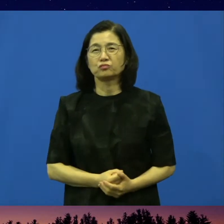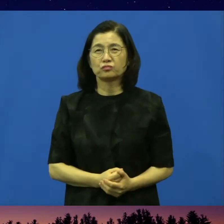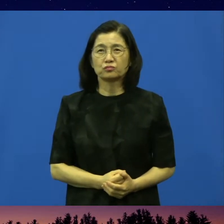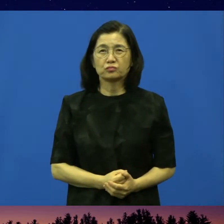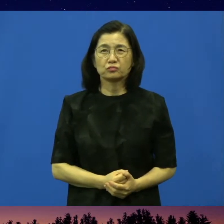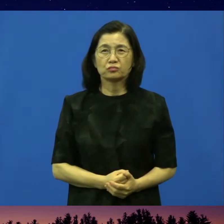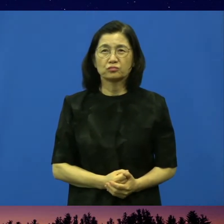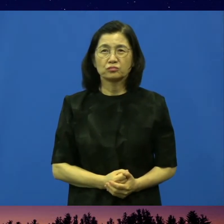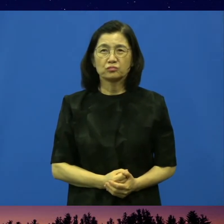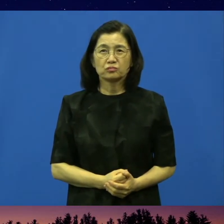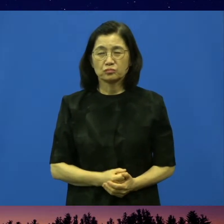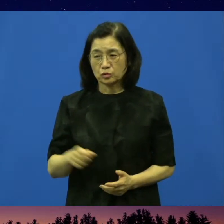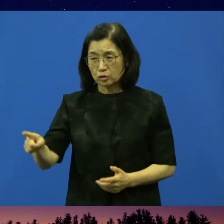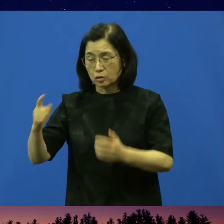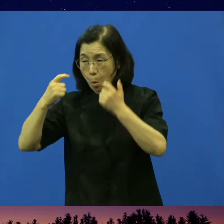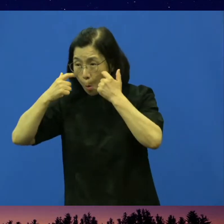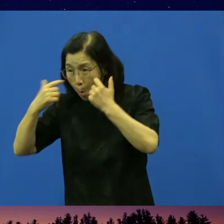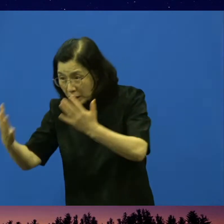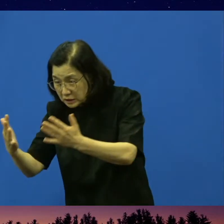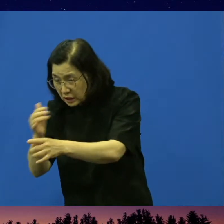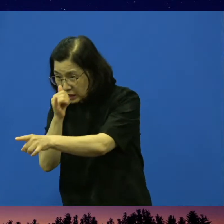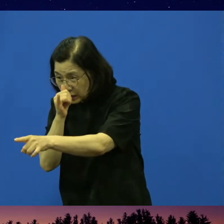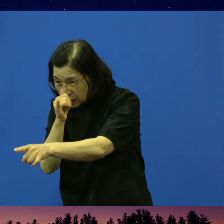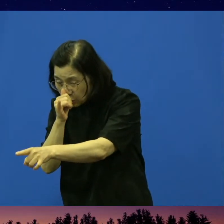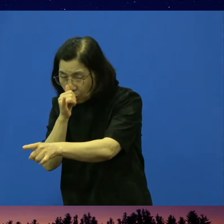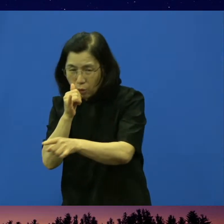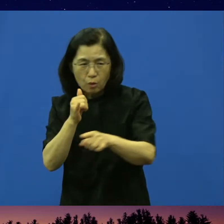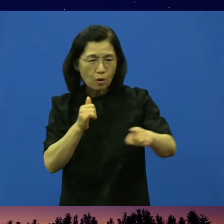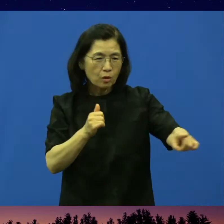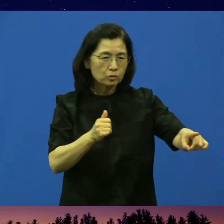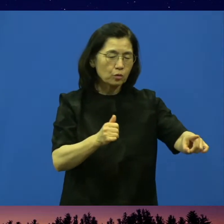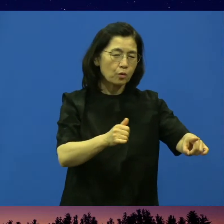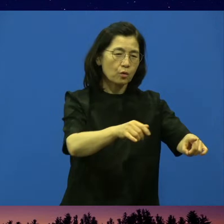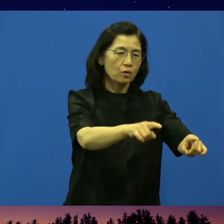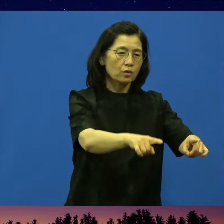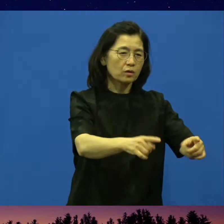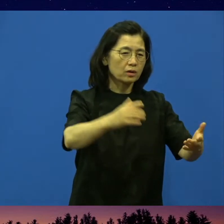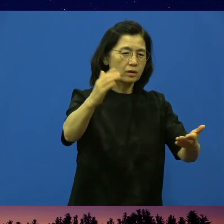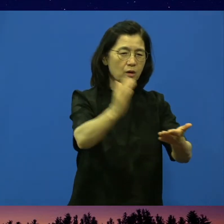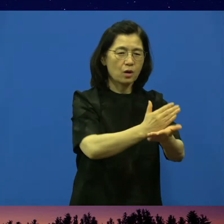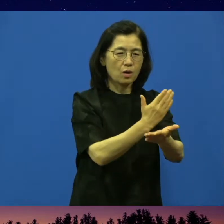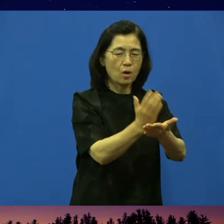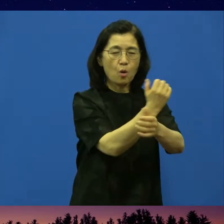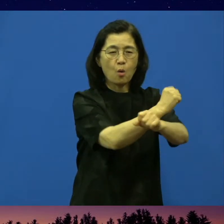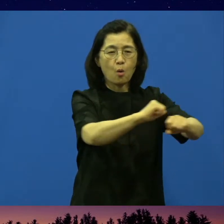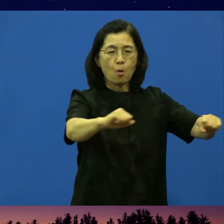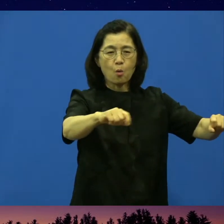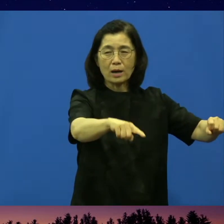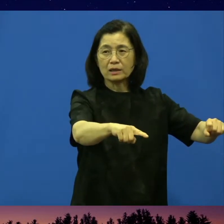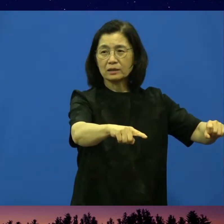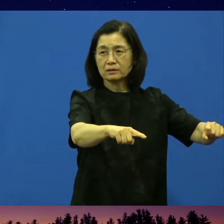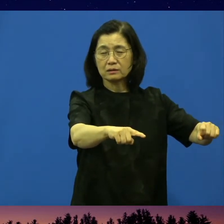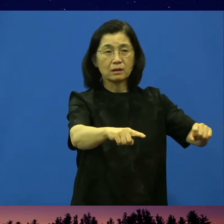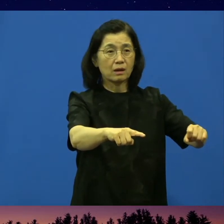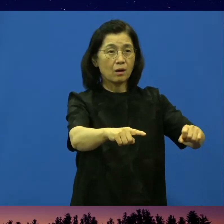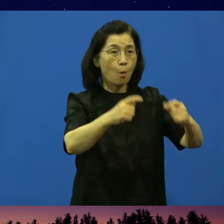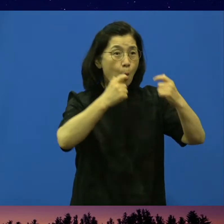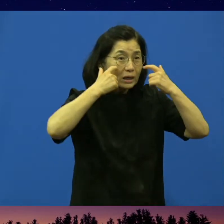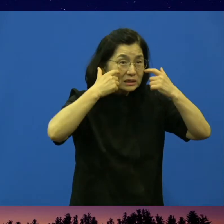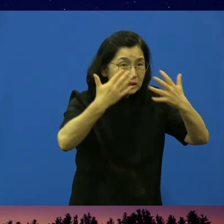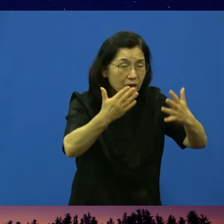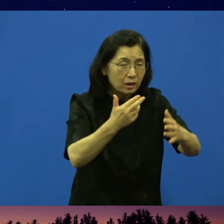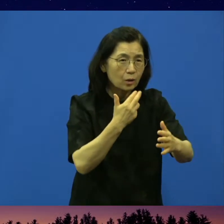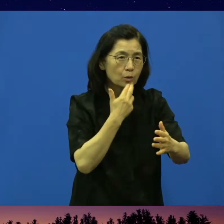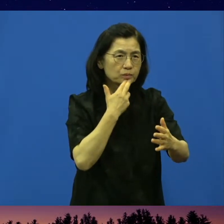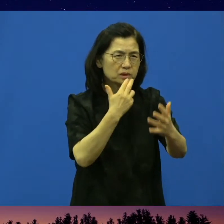그러니까 확실한 뭐가 있는 거죠. 바보 아래에 있을 때는 그래도 끼니를 걱정할 필요는 없어. 내가 죽도록 일은 했지만